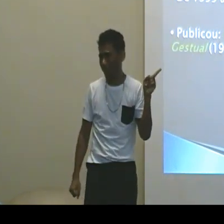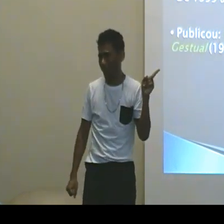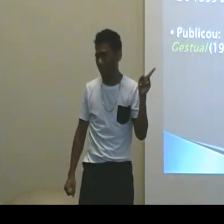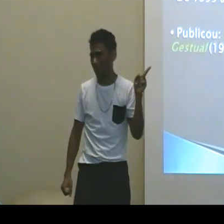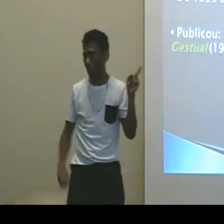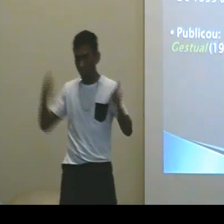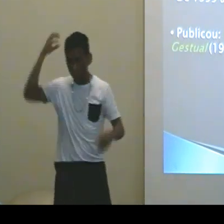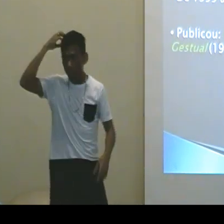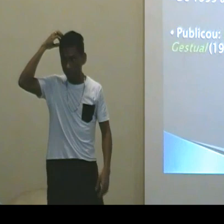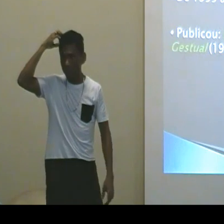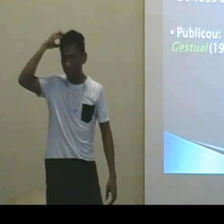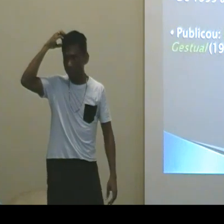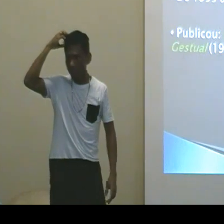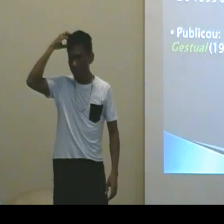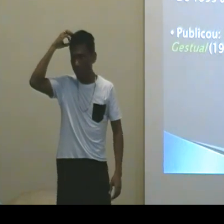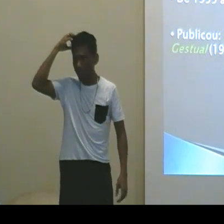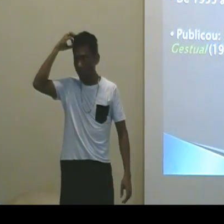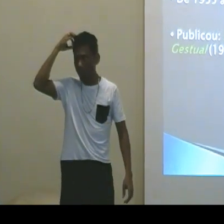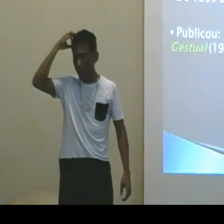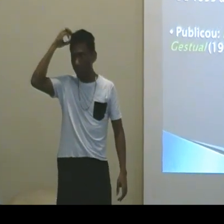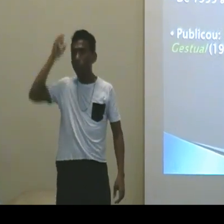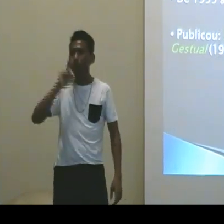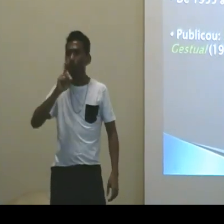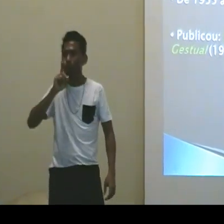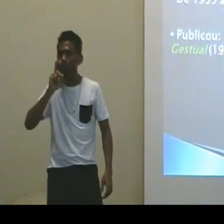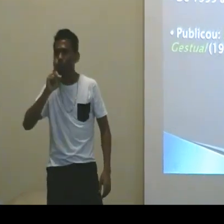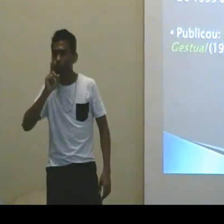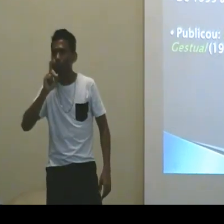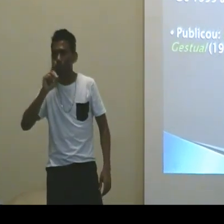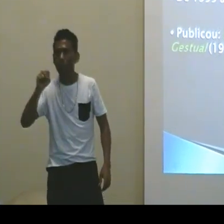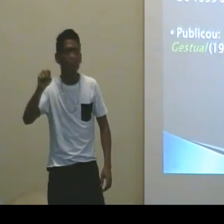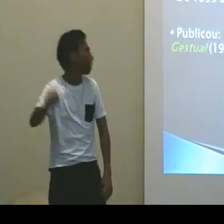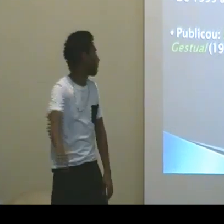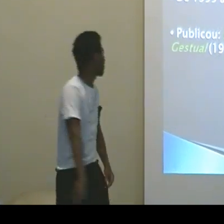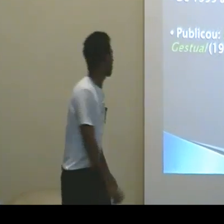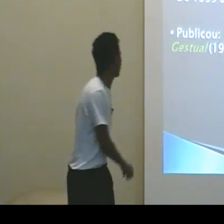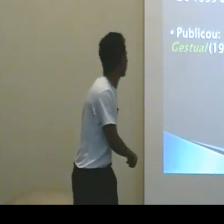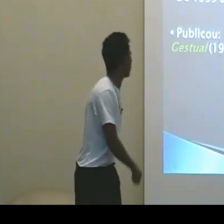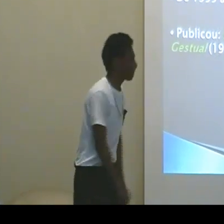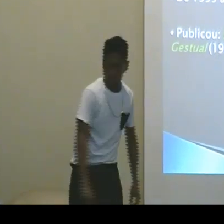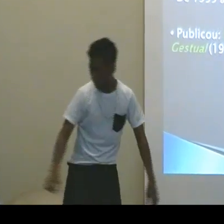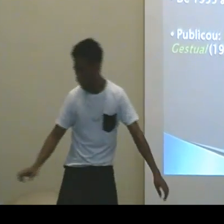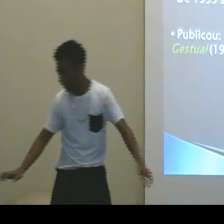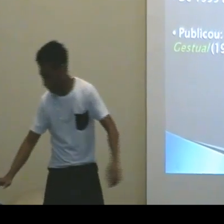divulgou suas descobertas, Stockwell. É americano, sim, ele é americano.